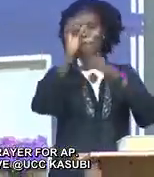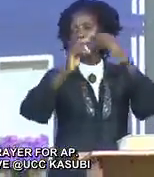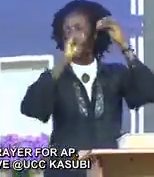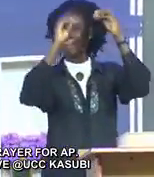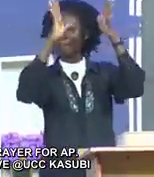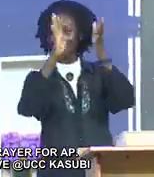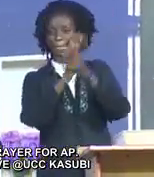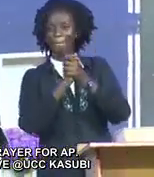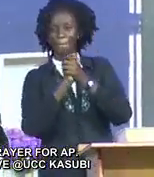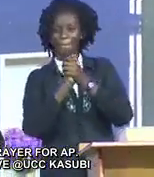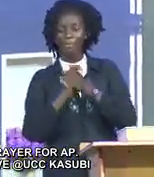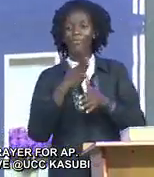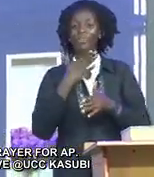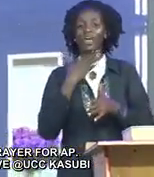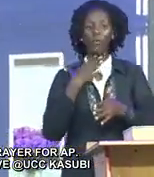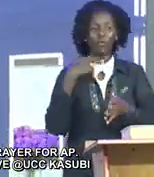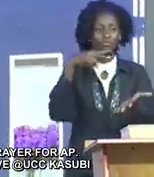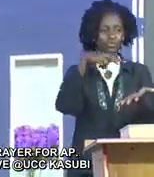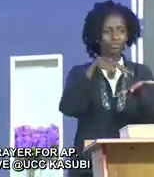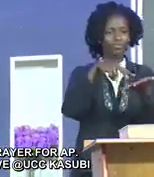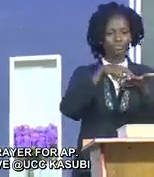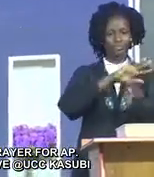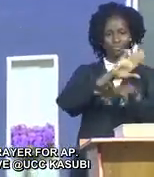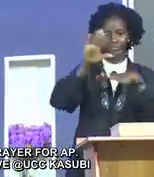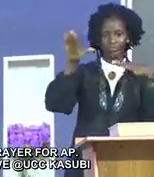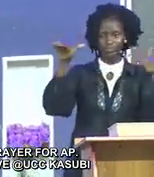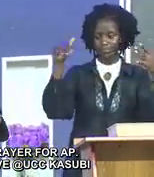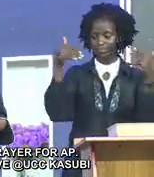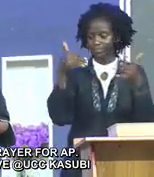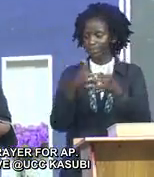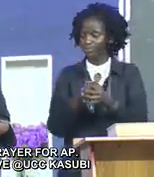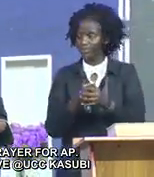Hallelujah Jagala tuimide kumaguru gafe